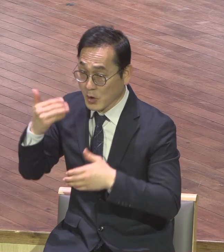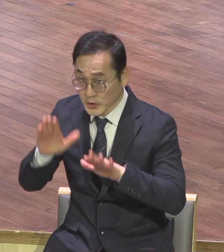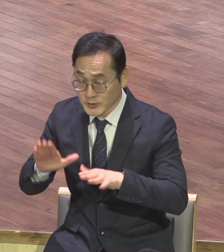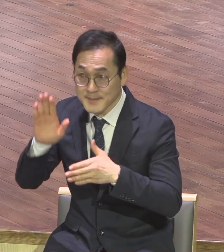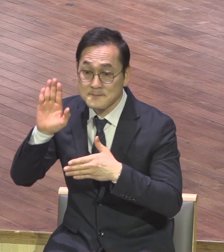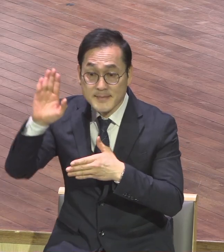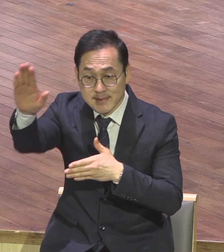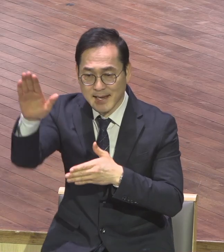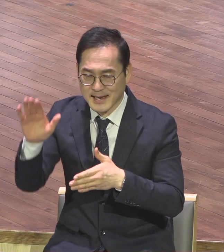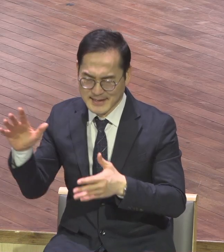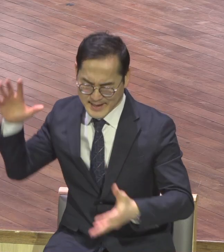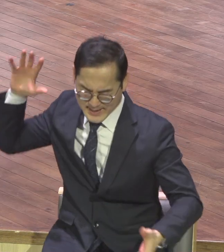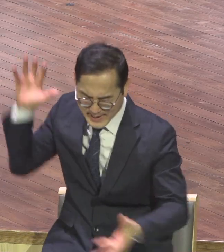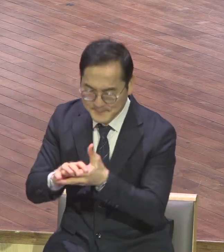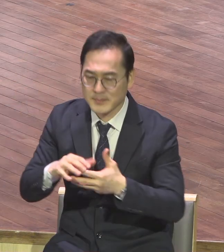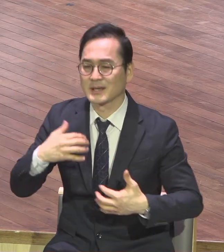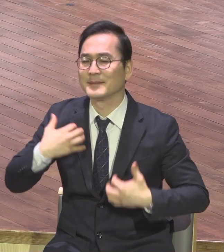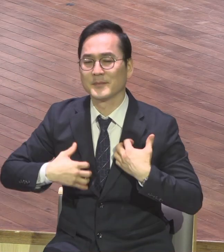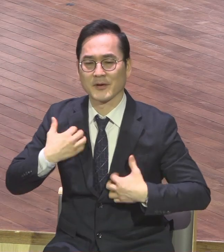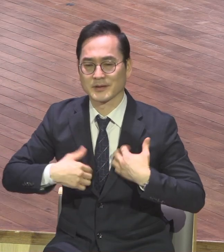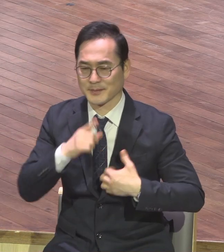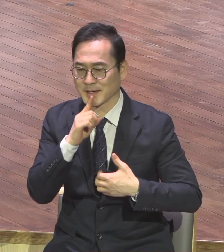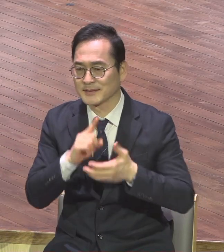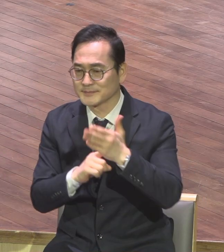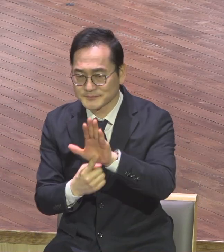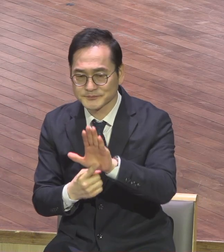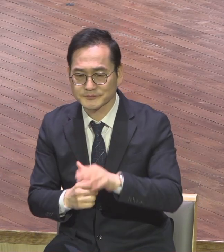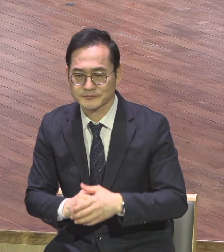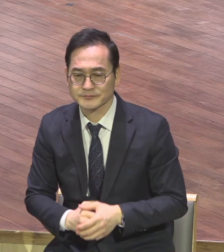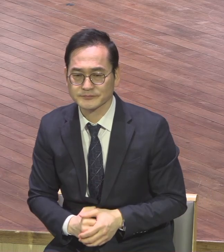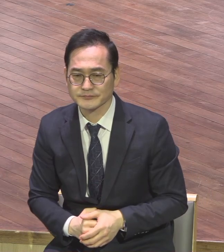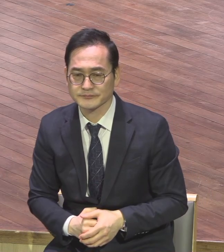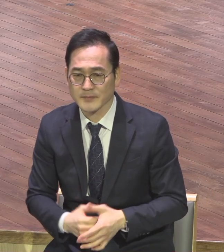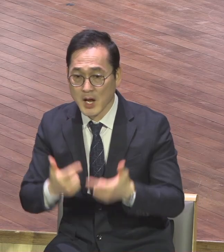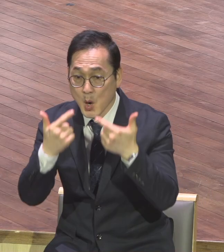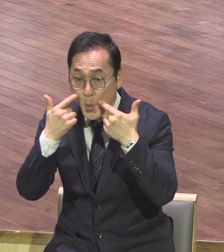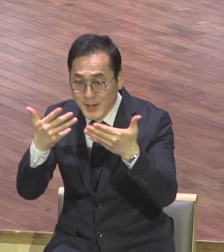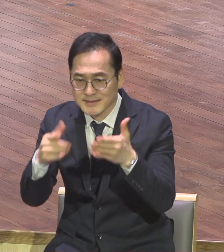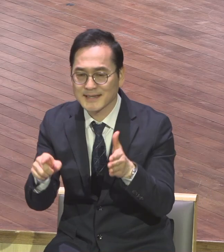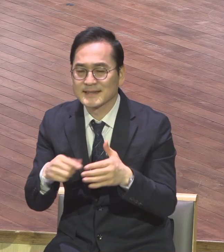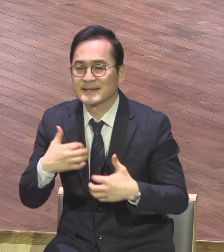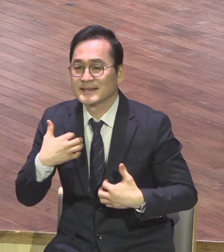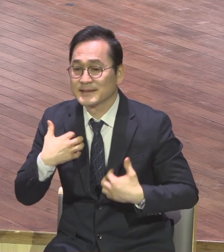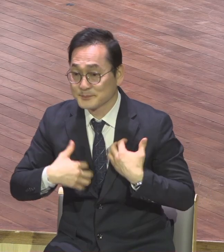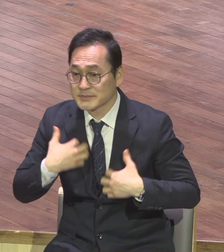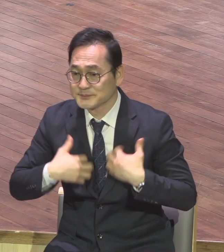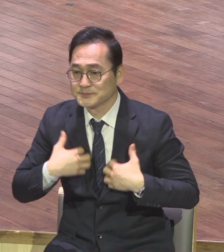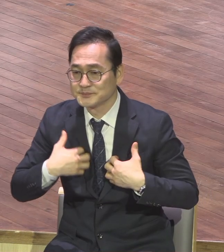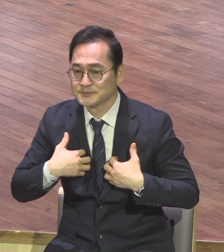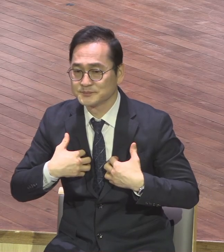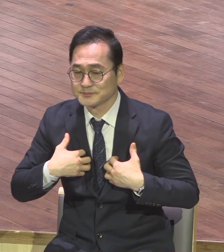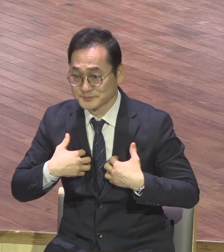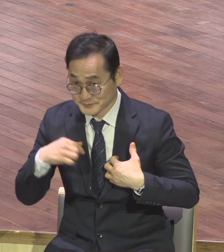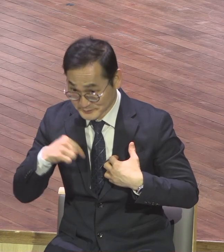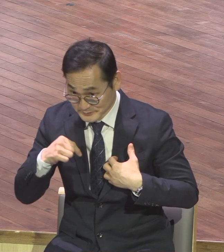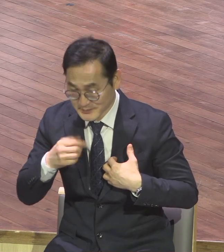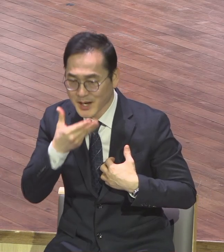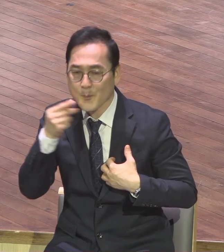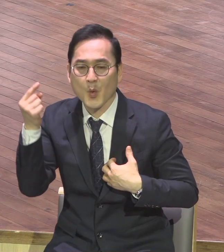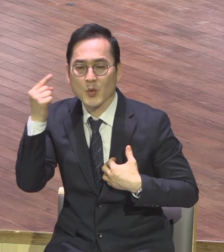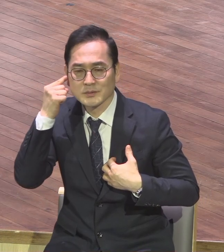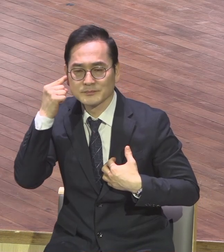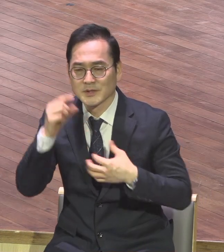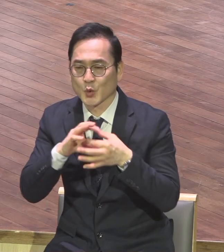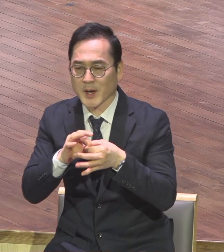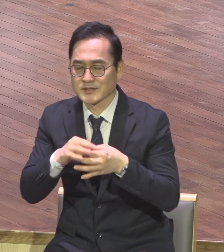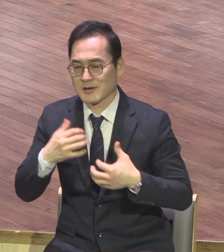또 기뻐한다. 확고한 의지. 그만큼 확고한 기쁨을 바울이 복음 때문에